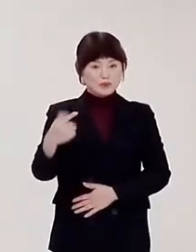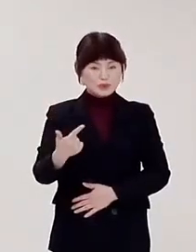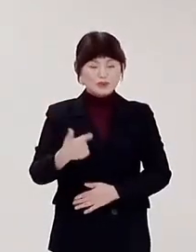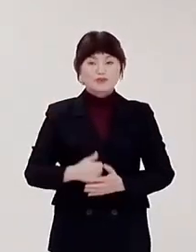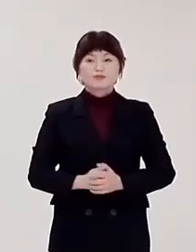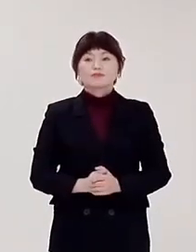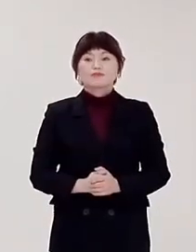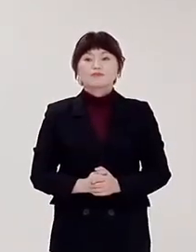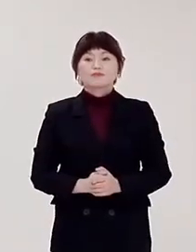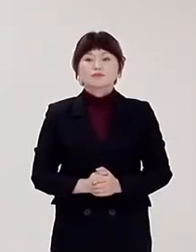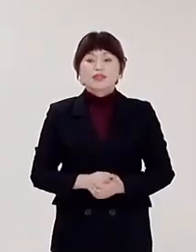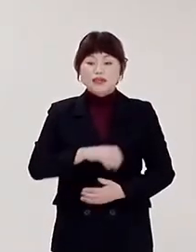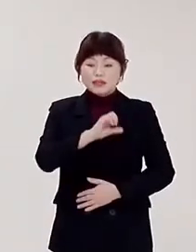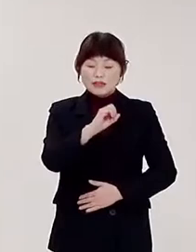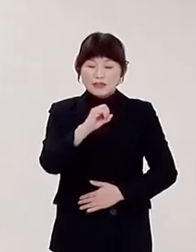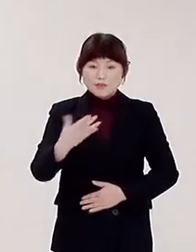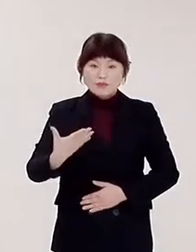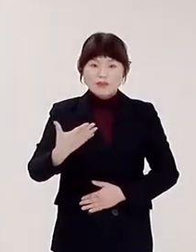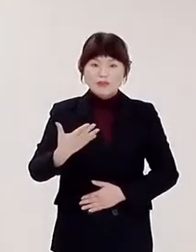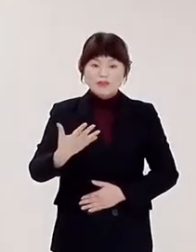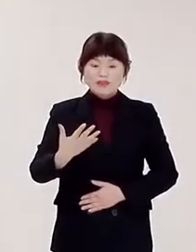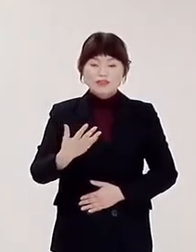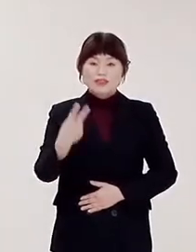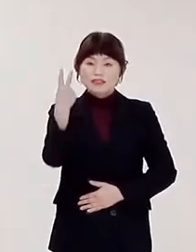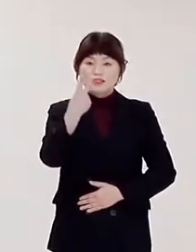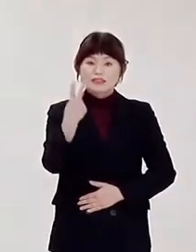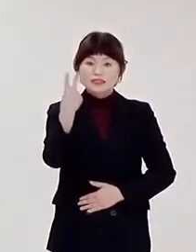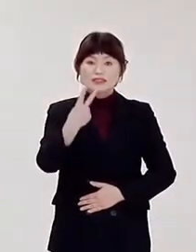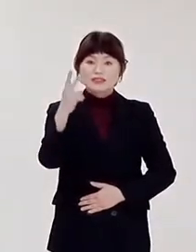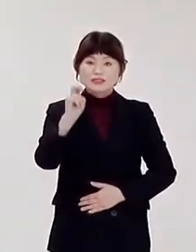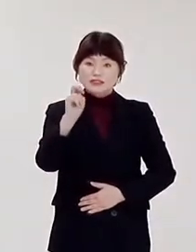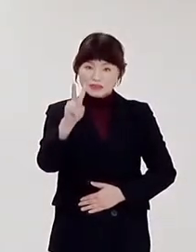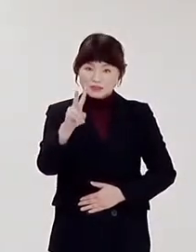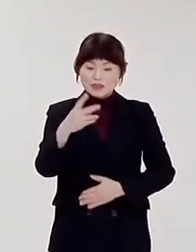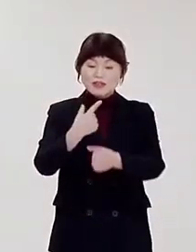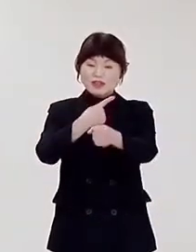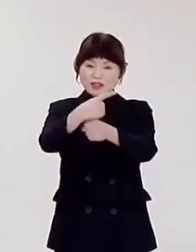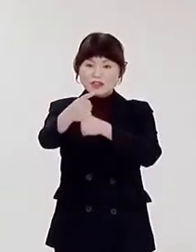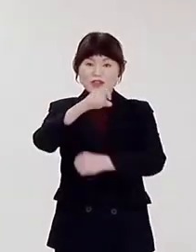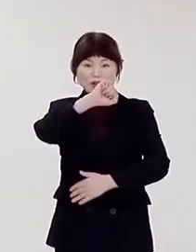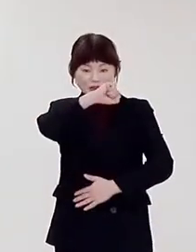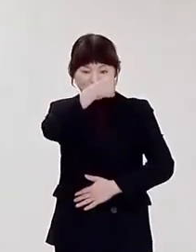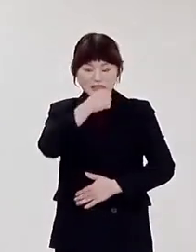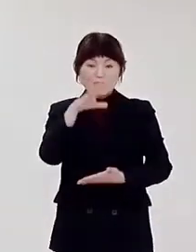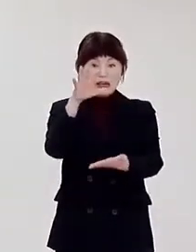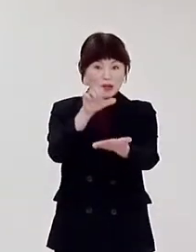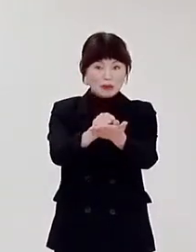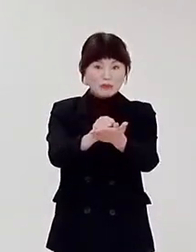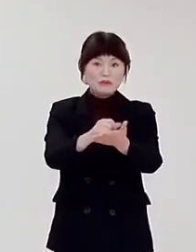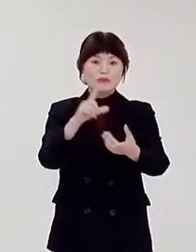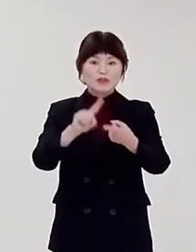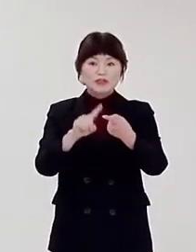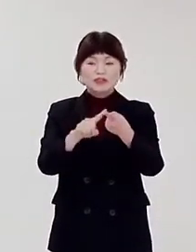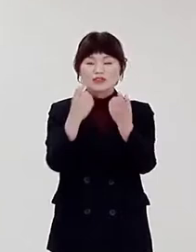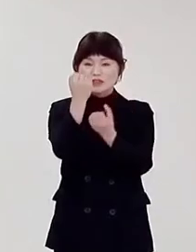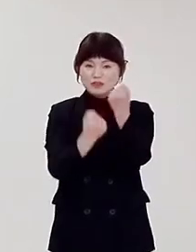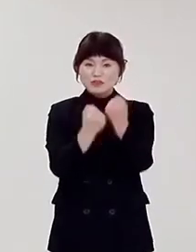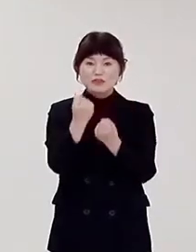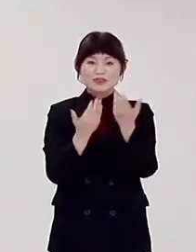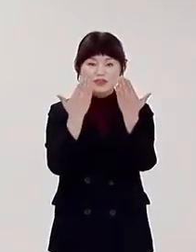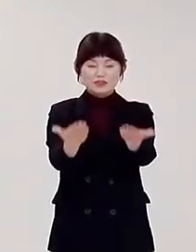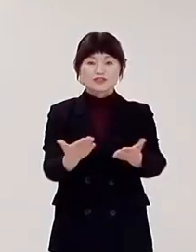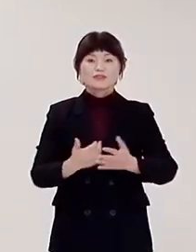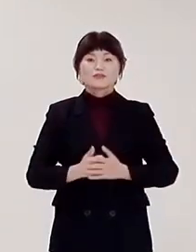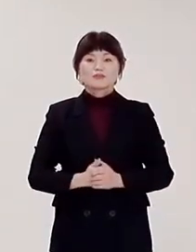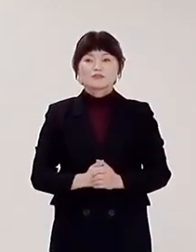군의 2022년도 예산안 및 국비 확보권에 대하여 브리핑하도록 하겠습니다.